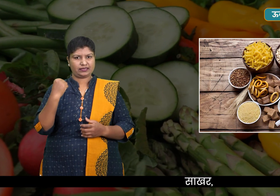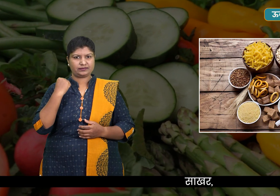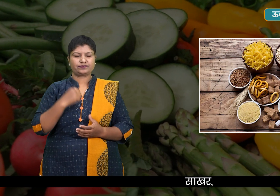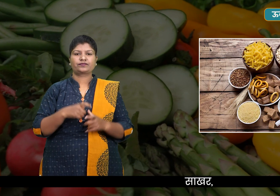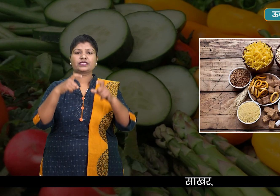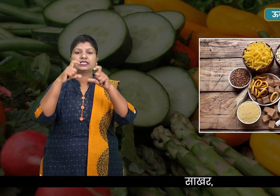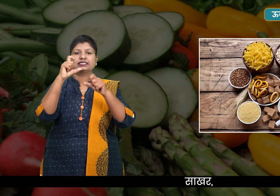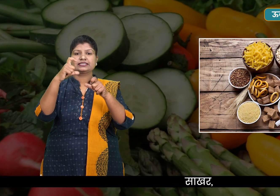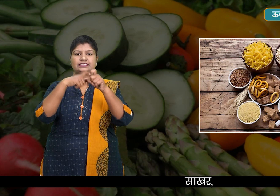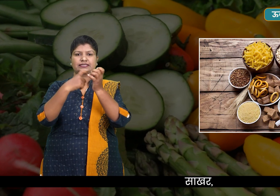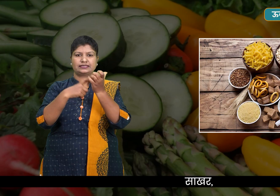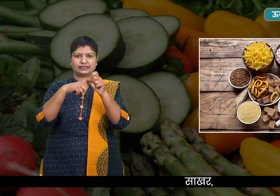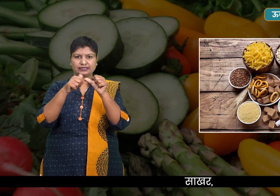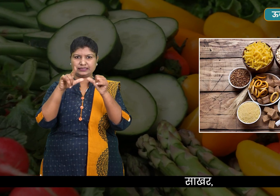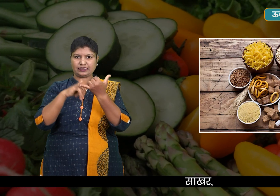साखर,